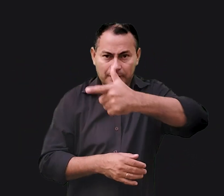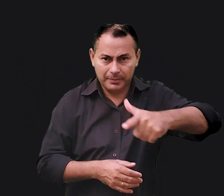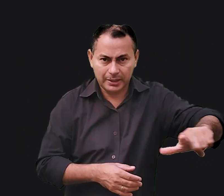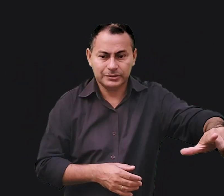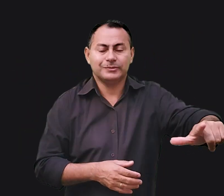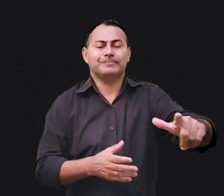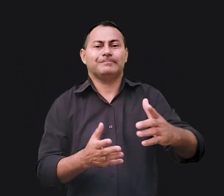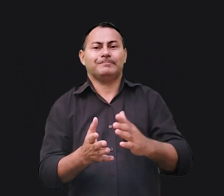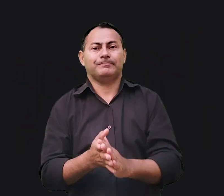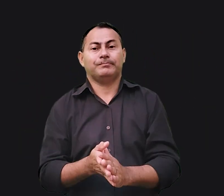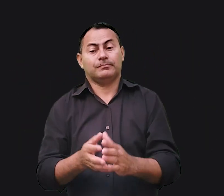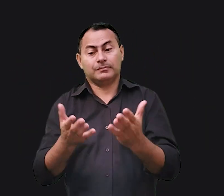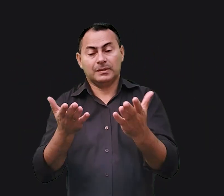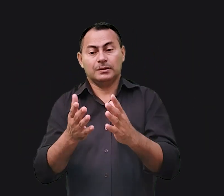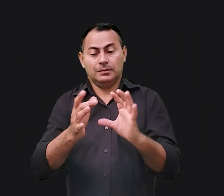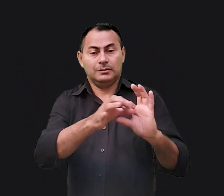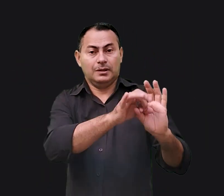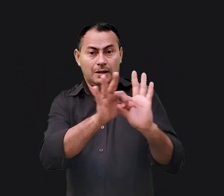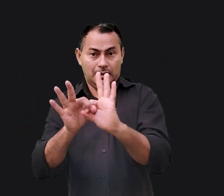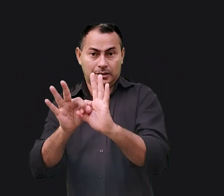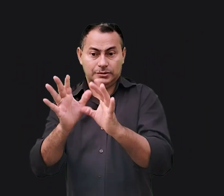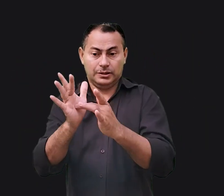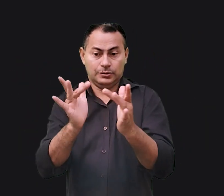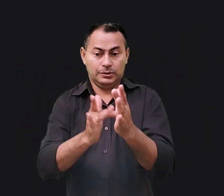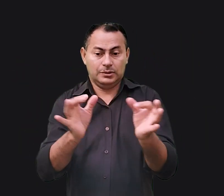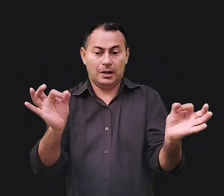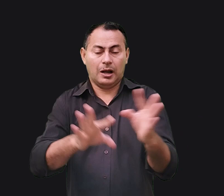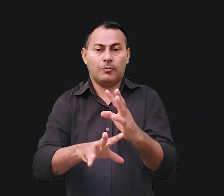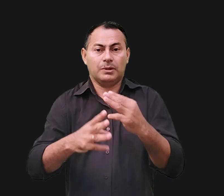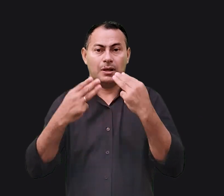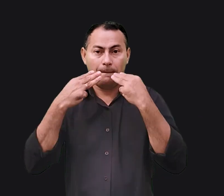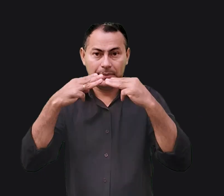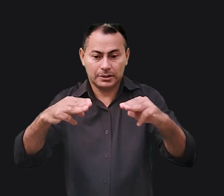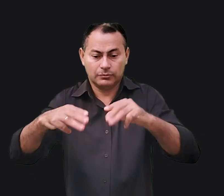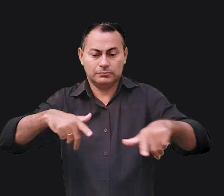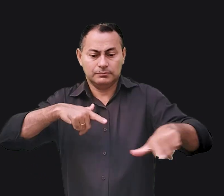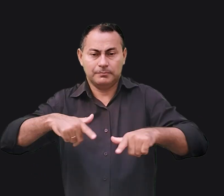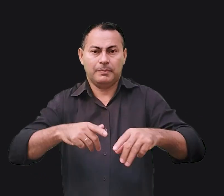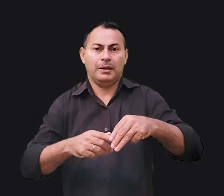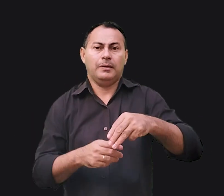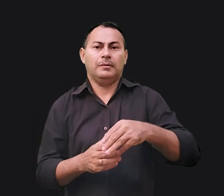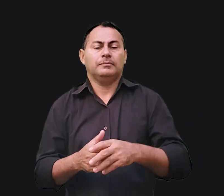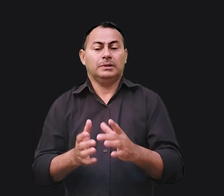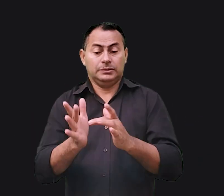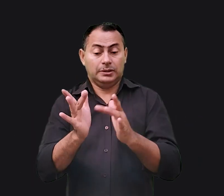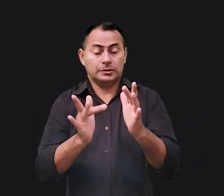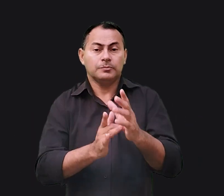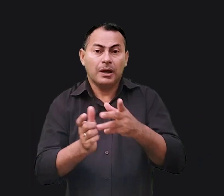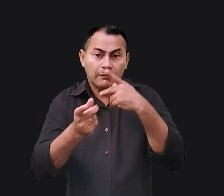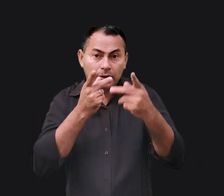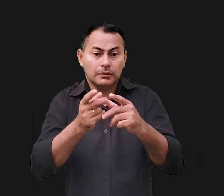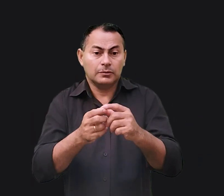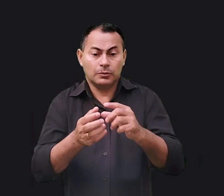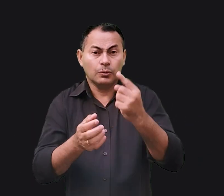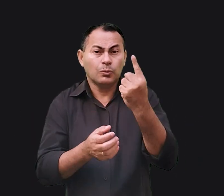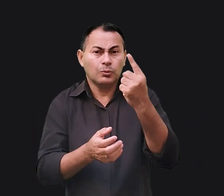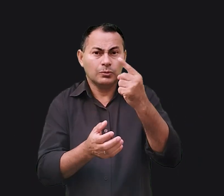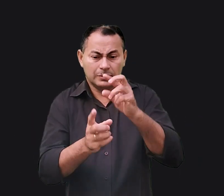novamente. Foi nesse contexto que Jesus encerrou seu ministério. Jesus disse que se o grão de trigo não cair